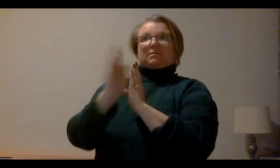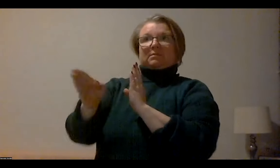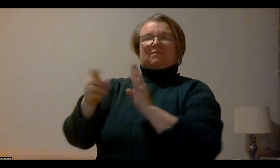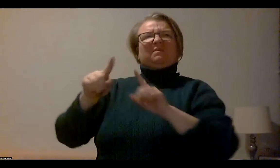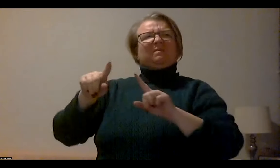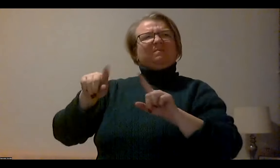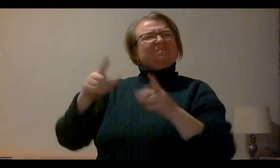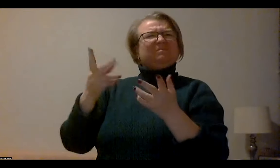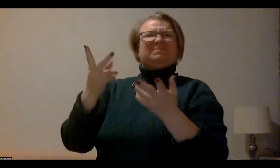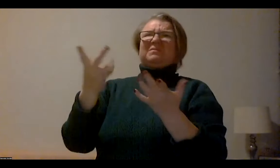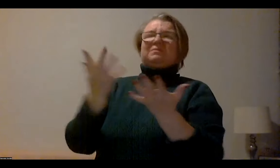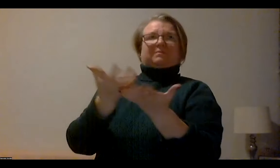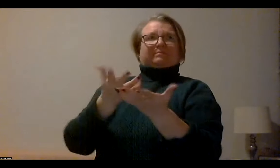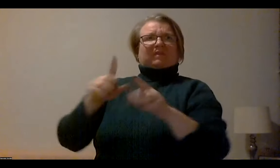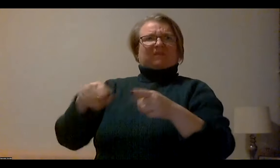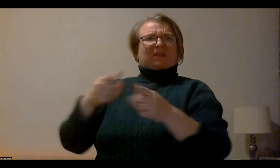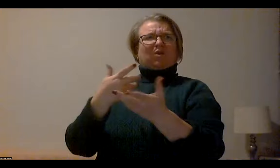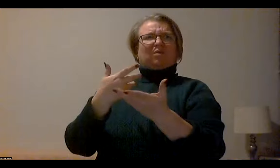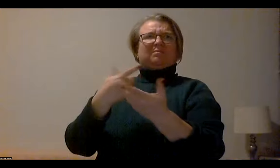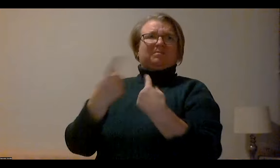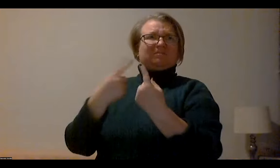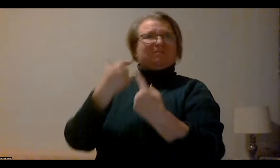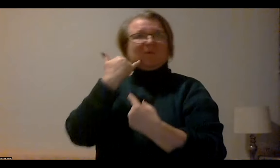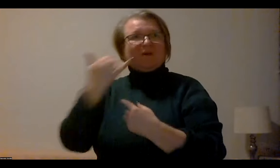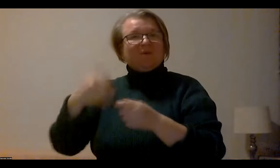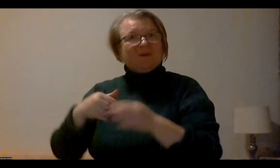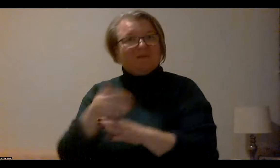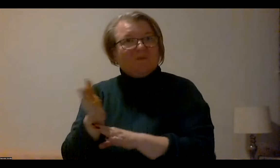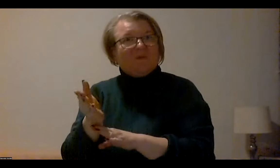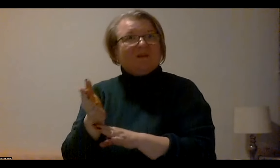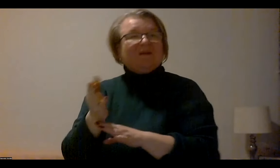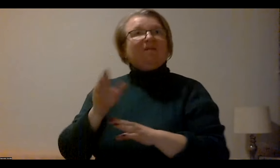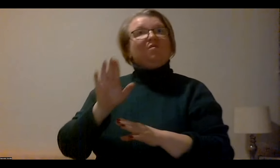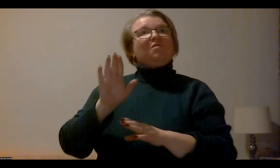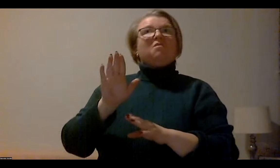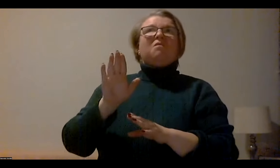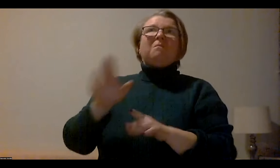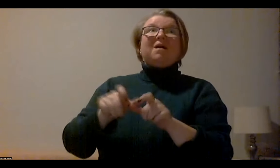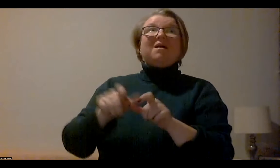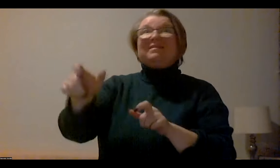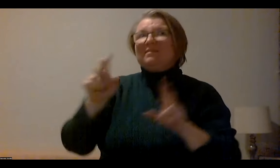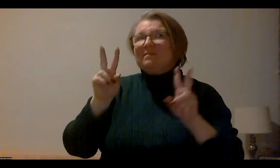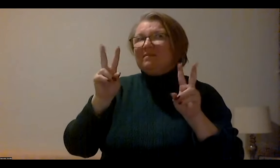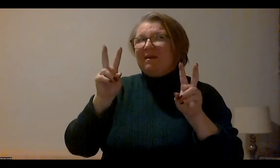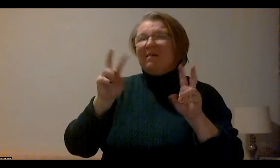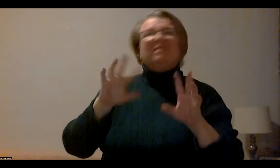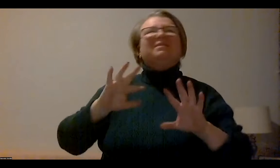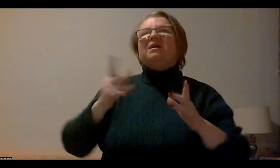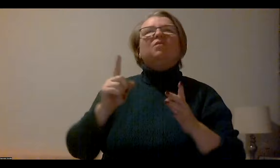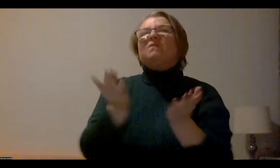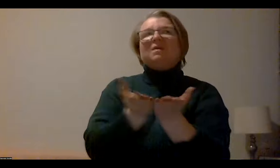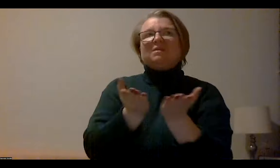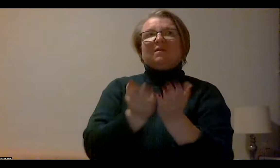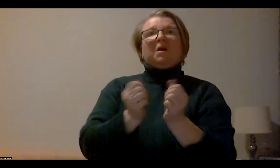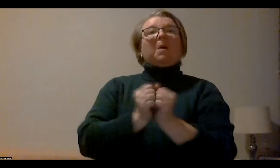saada sitä palvelua. Jonkinlainen semmoinen keskitetty palvelu, että hätäkeskuksen puolella, että